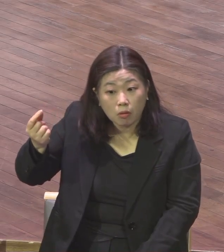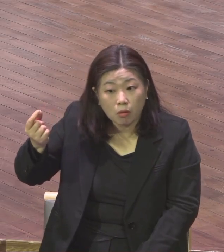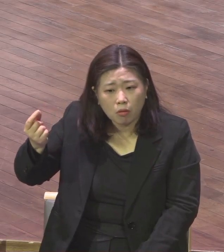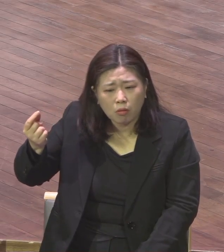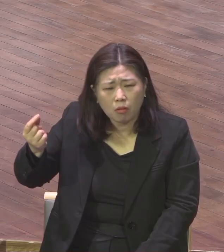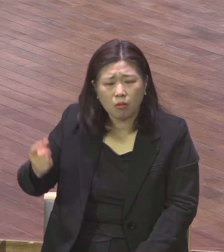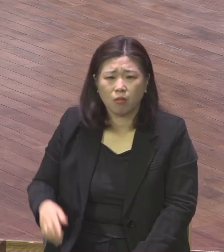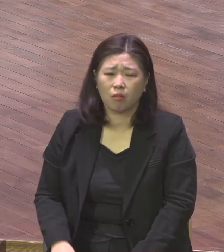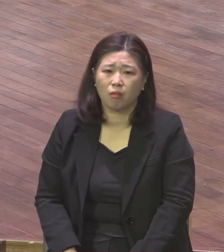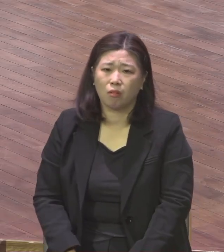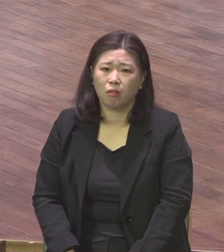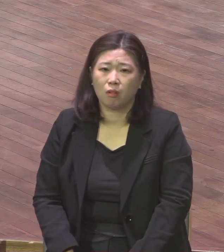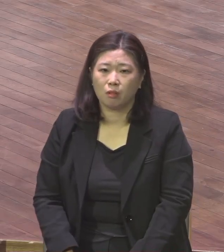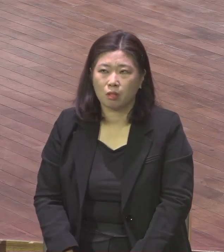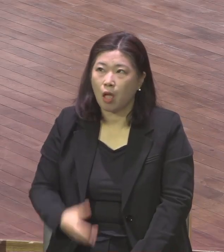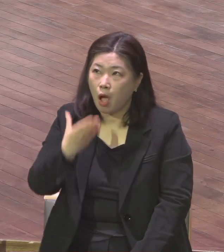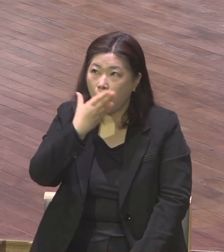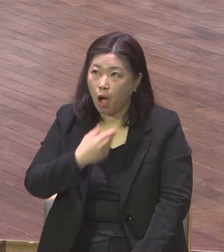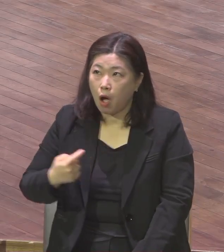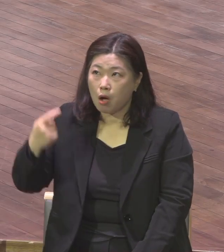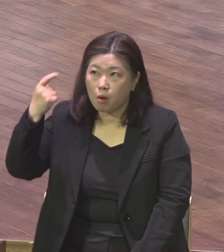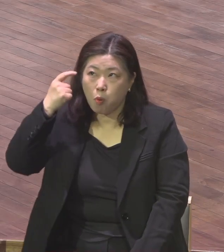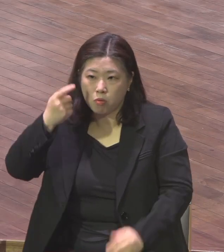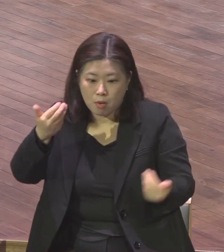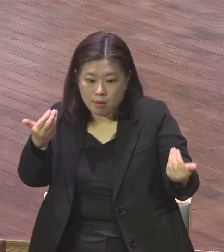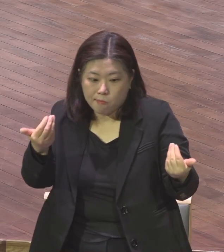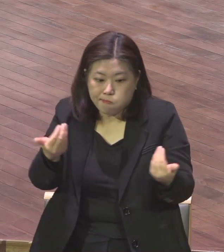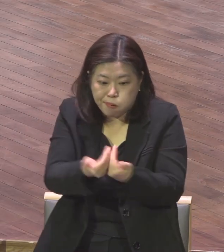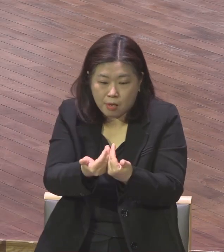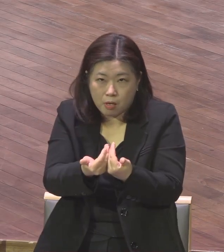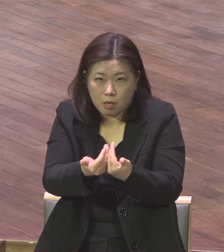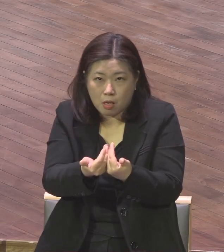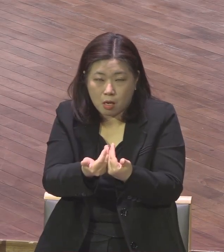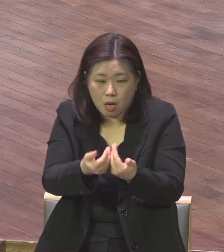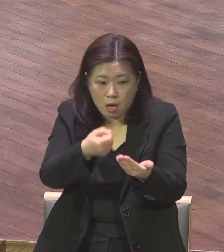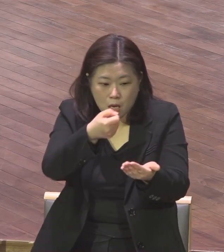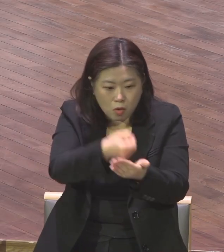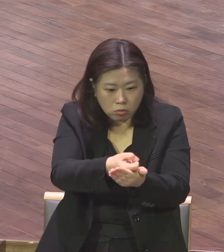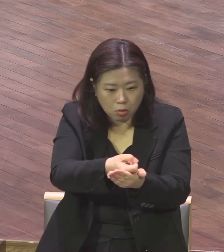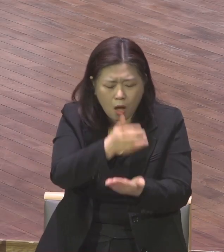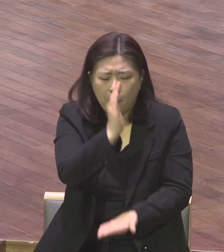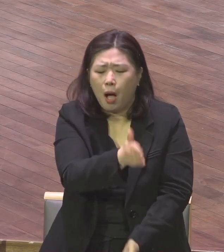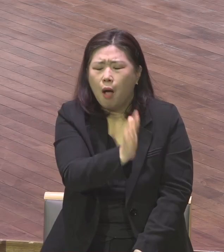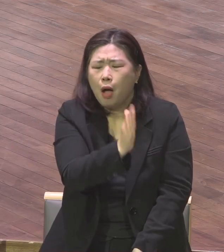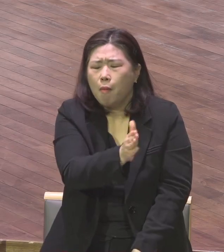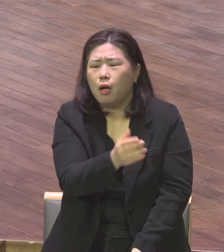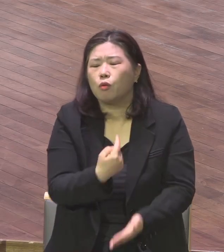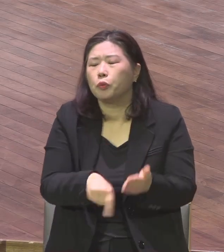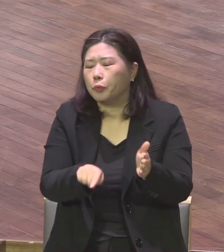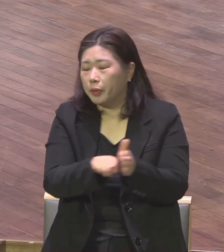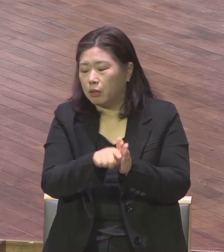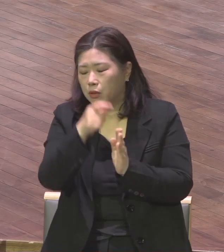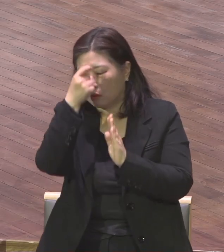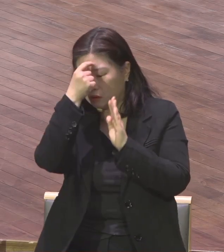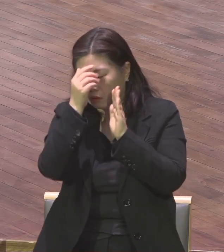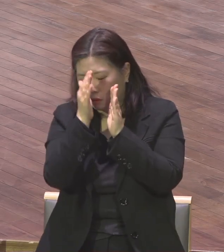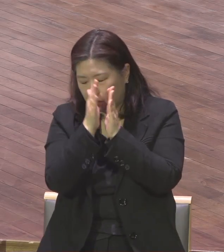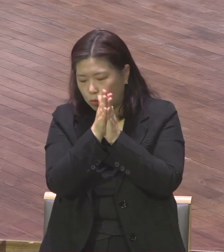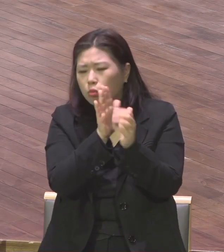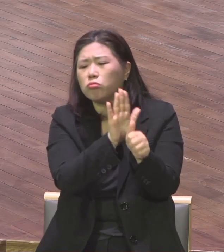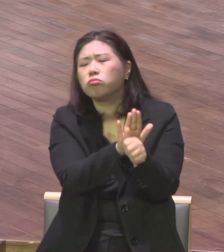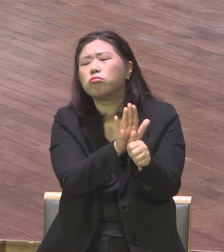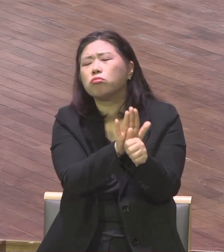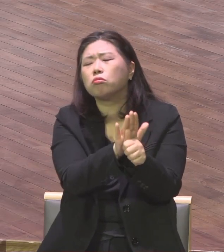복음에 역행하는 일이 일어나지 않도록, 우리가 신앙생활 하는데, 우리 전도하는데, 선교하는데 방해되지 않도록